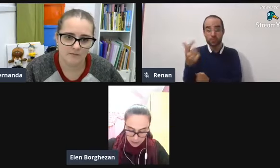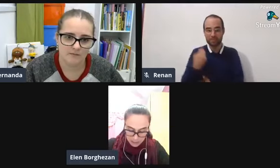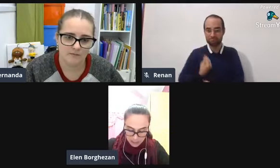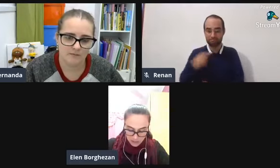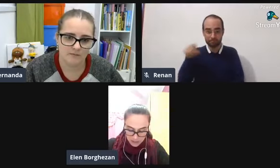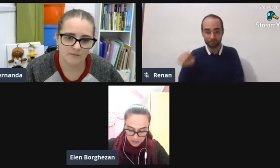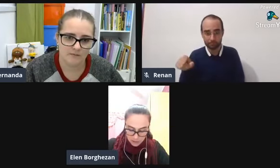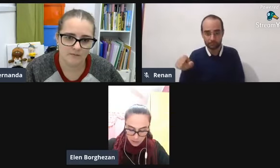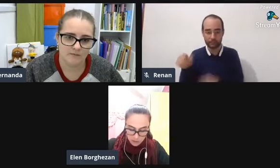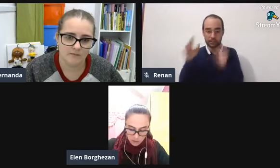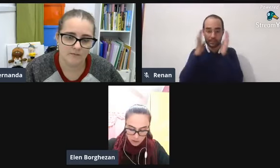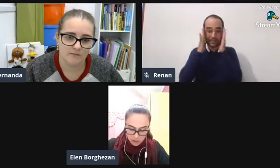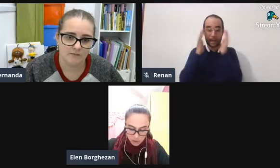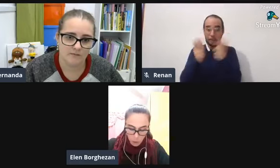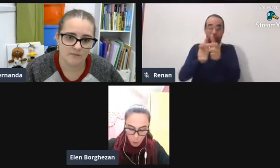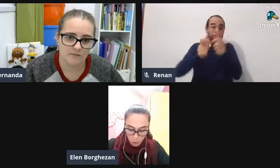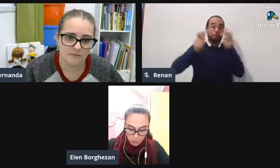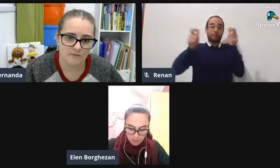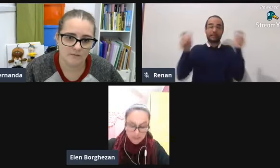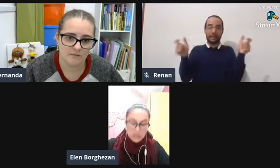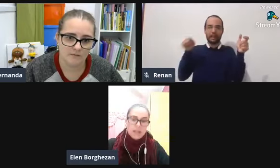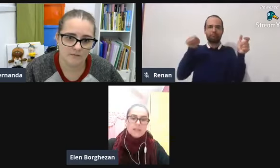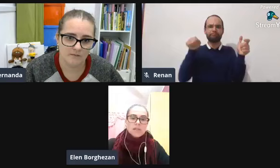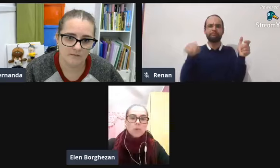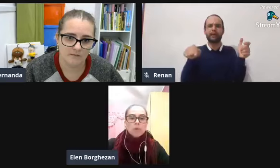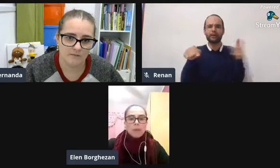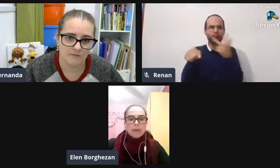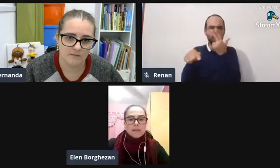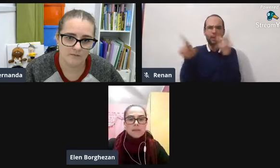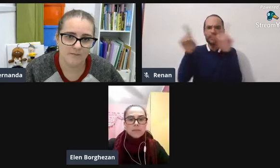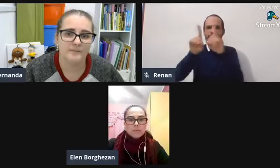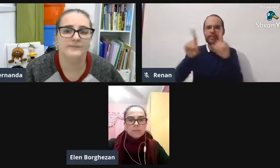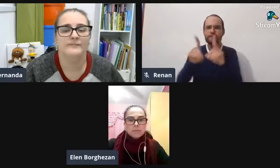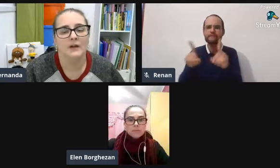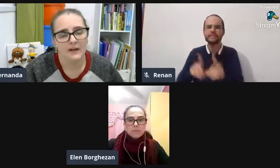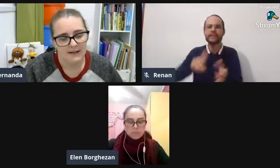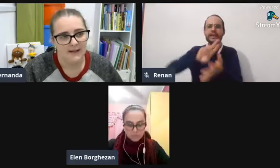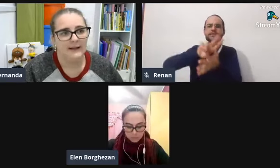na maioria das vezes sendo atendidas como deficiências múltiplas?